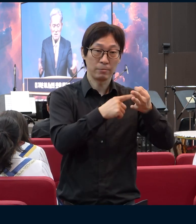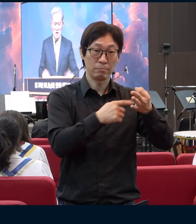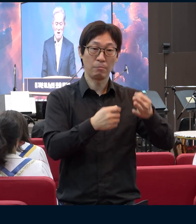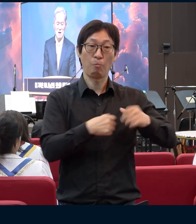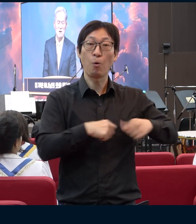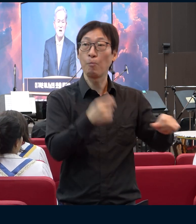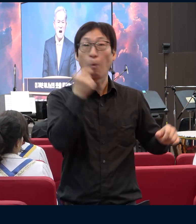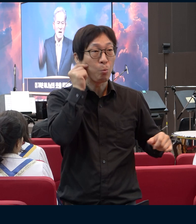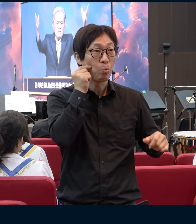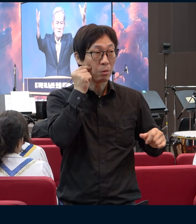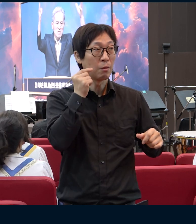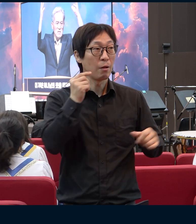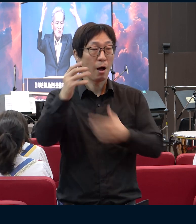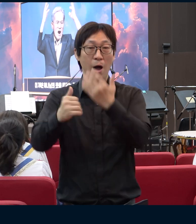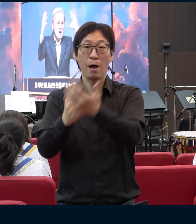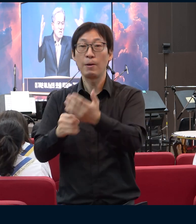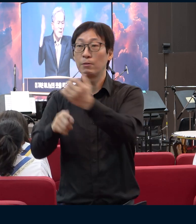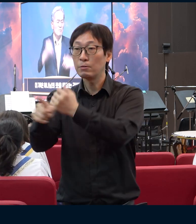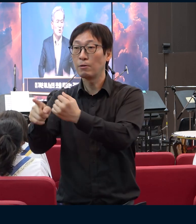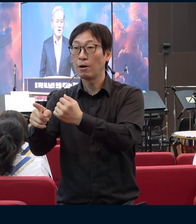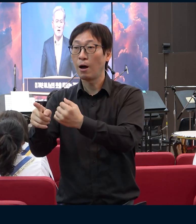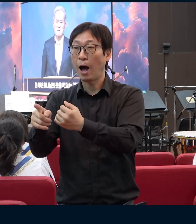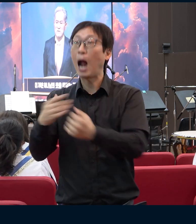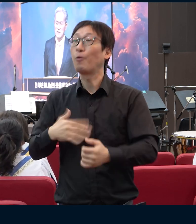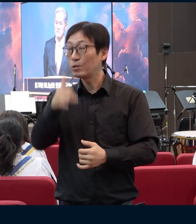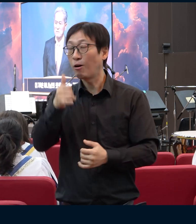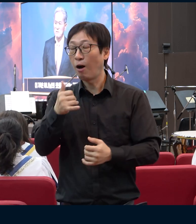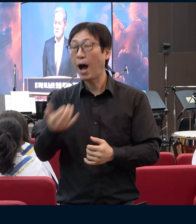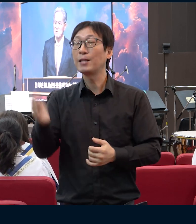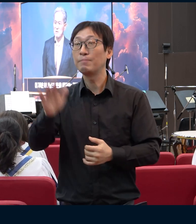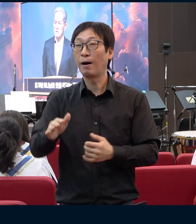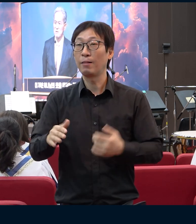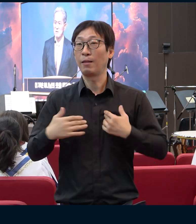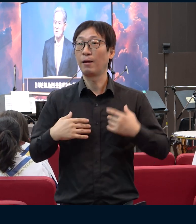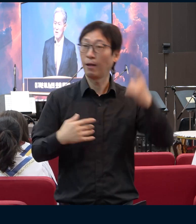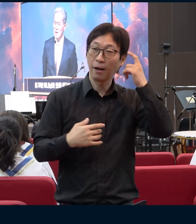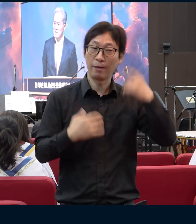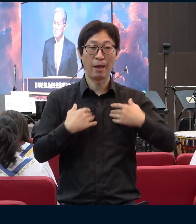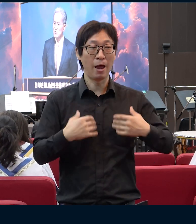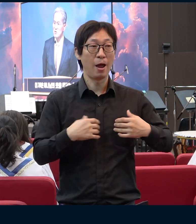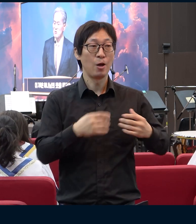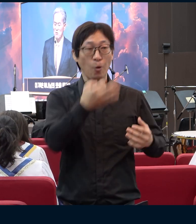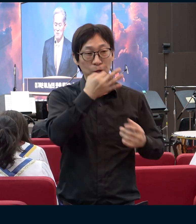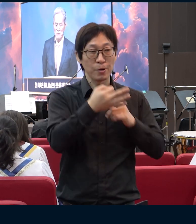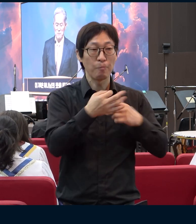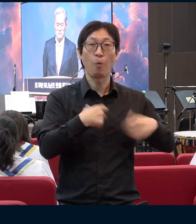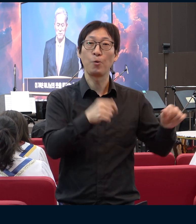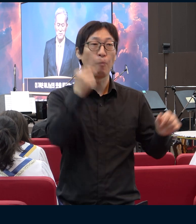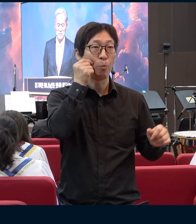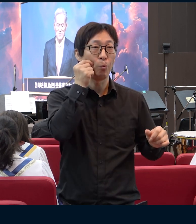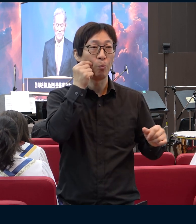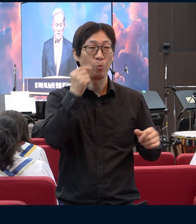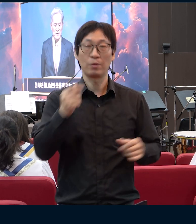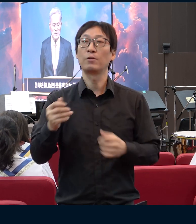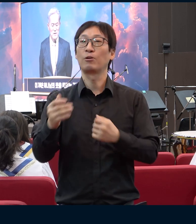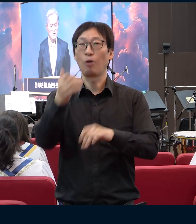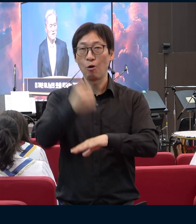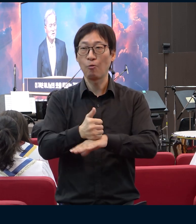내려놓지 못하니까 하나님의 뜻인 줄 알지만 못 따라가는 거예요. 예, 이게 문제죠.